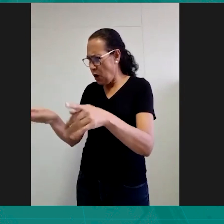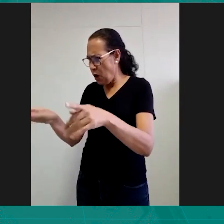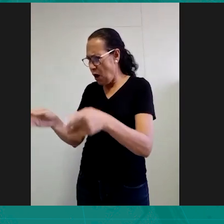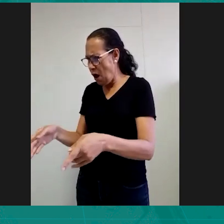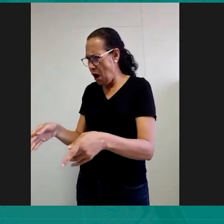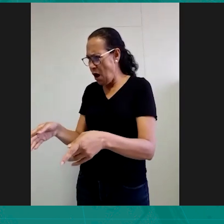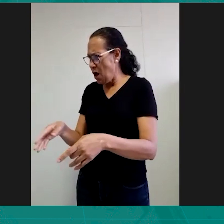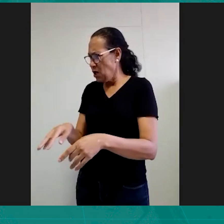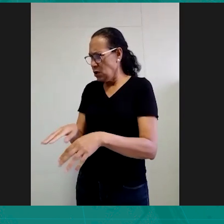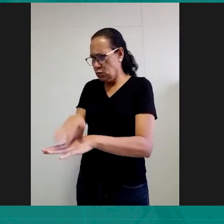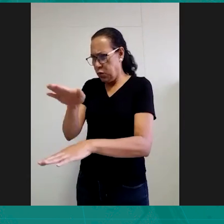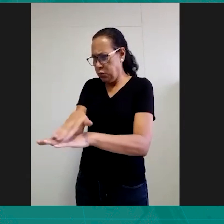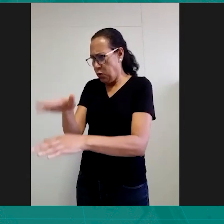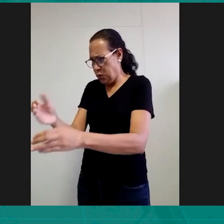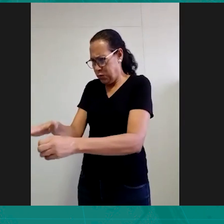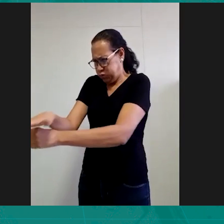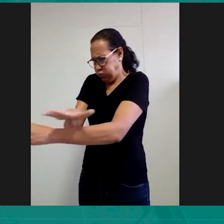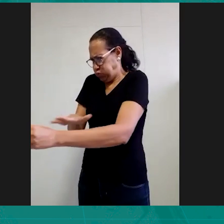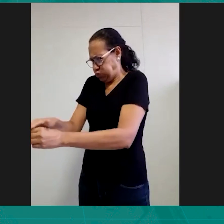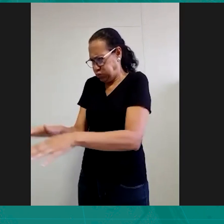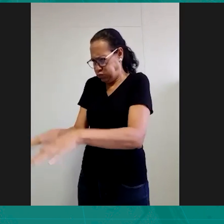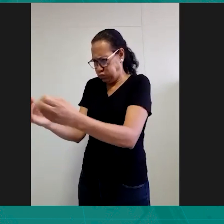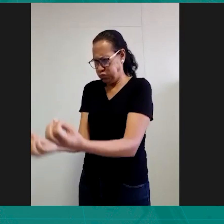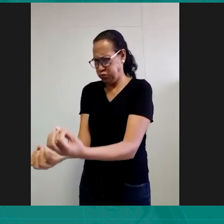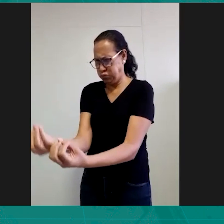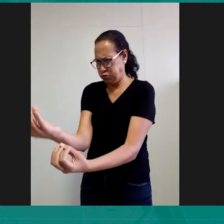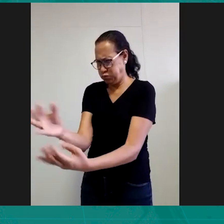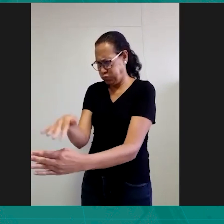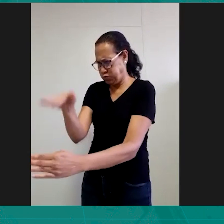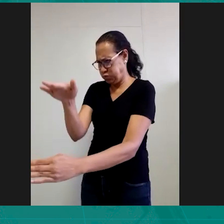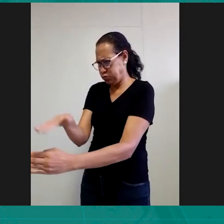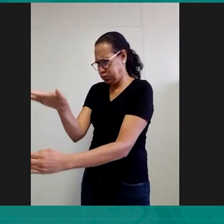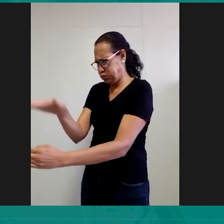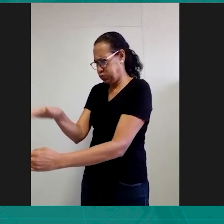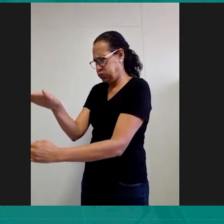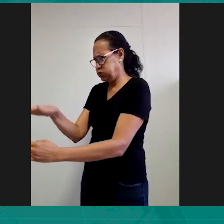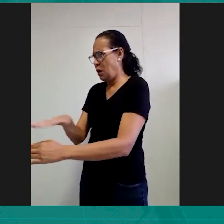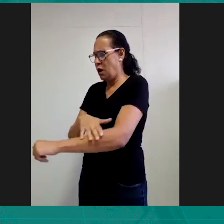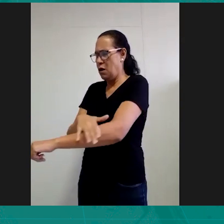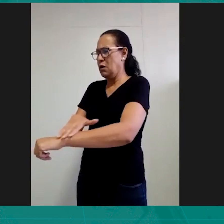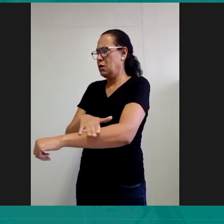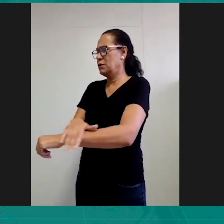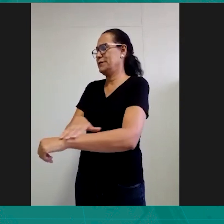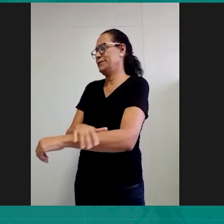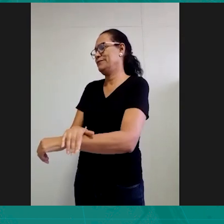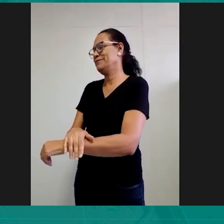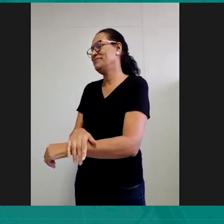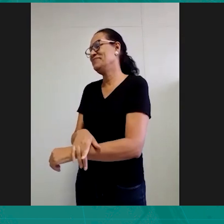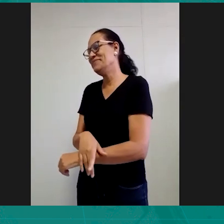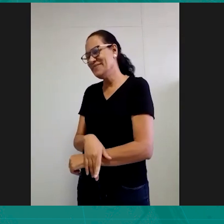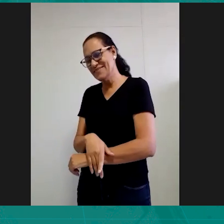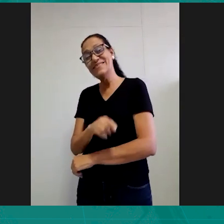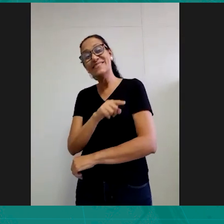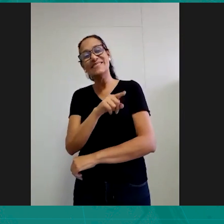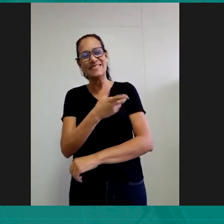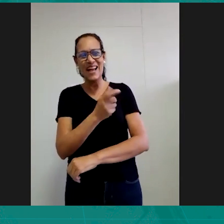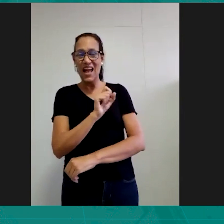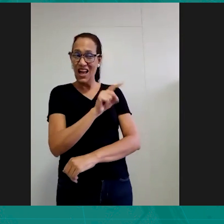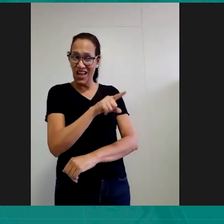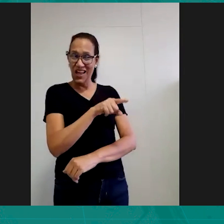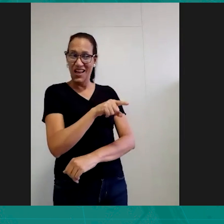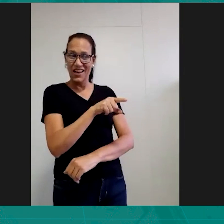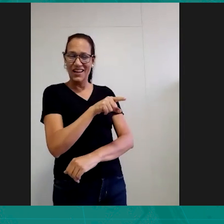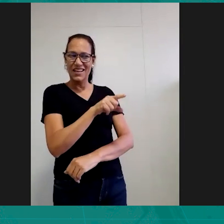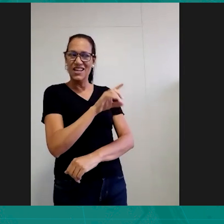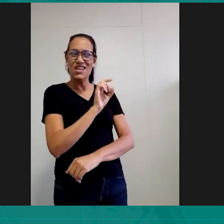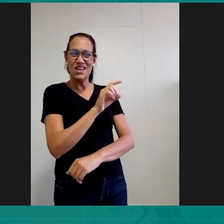Hein, Judeu? Não está cheio de cremes? Sim. Você só tem uma escova de dente ali, né? O resto da tua